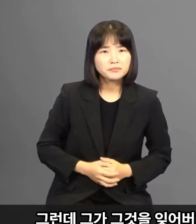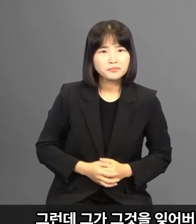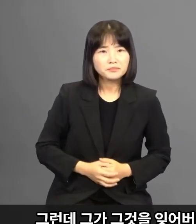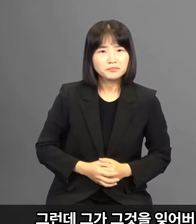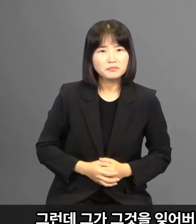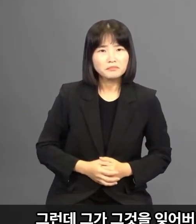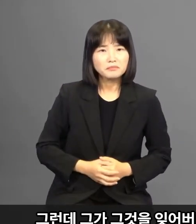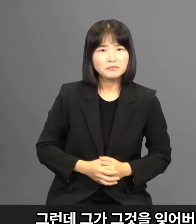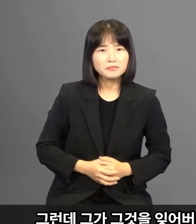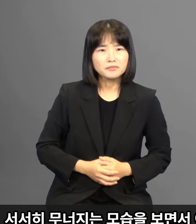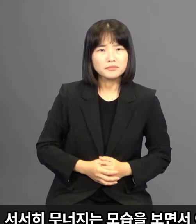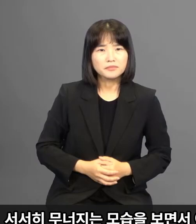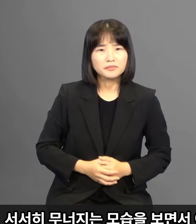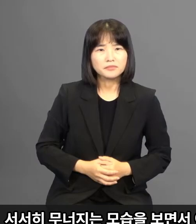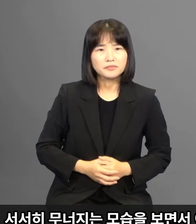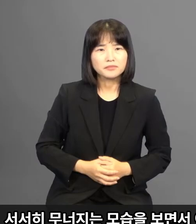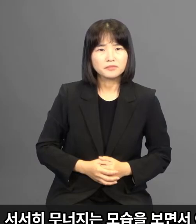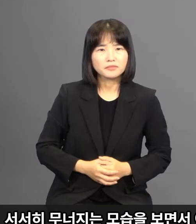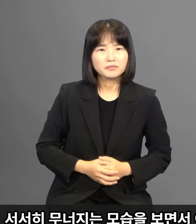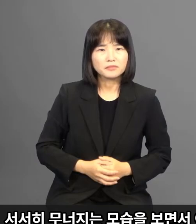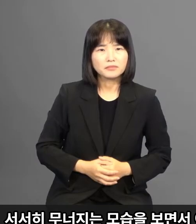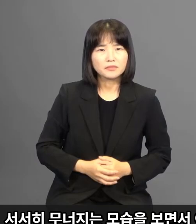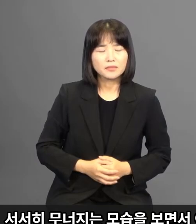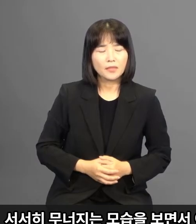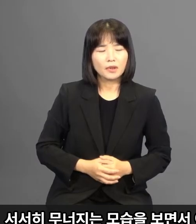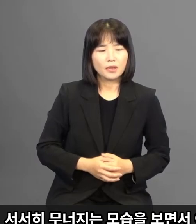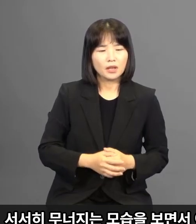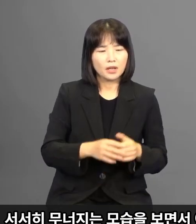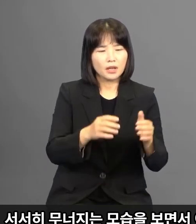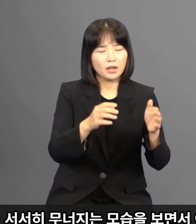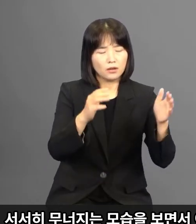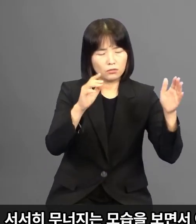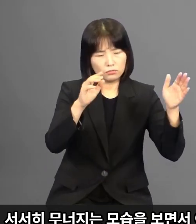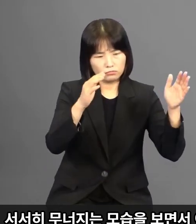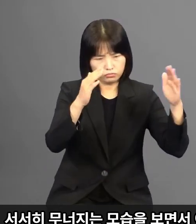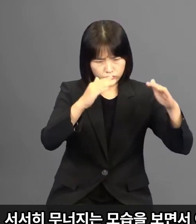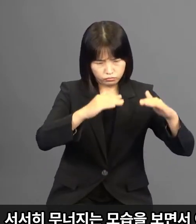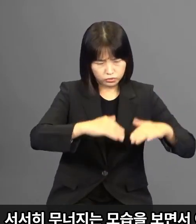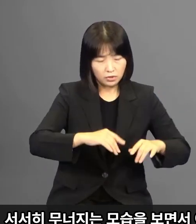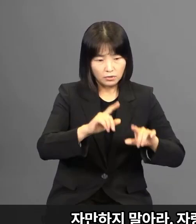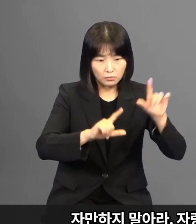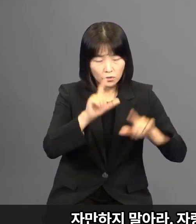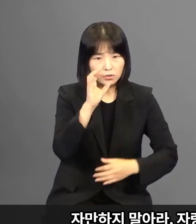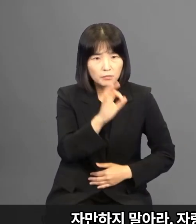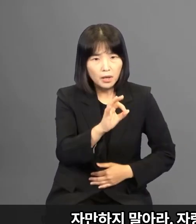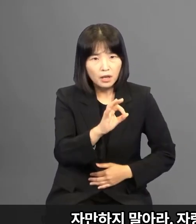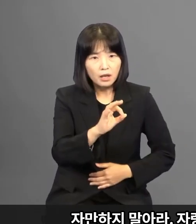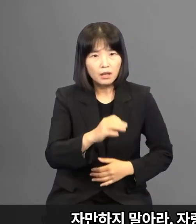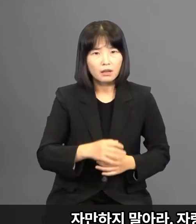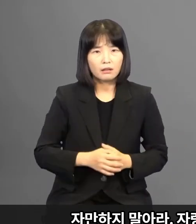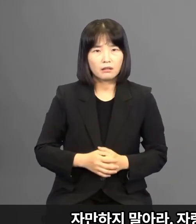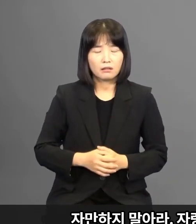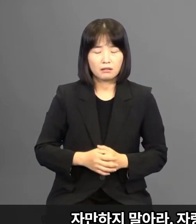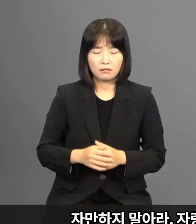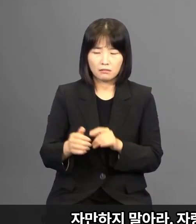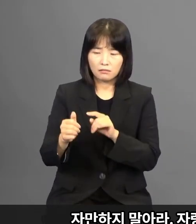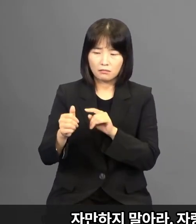뭔가 된 것 마냥 서서히 무너지는 모습을 보면서 이 아이에게 하나님 주신 말씀이 뭐였어요? 자만하지 말아라.